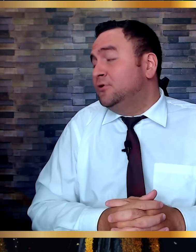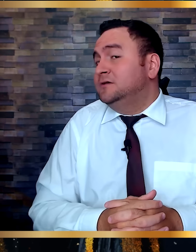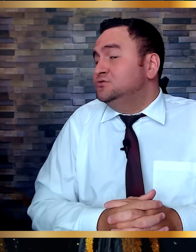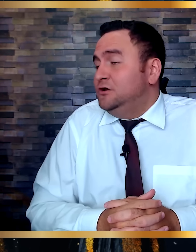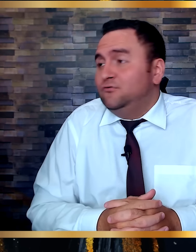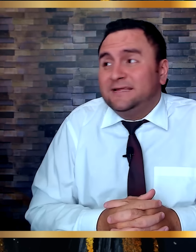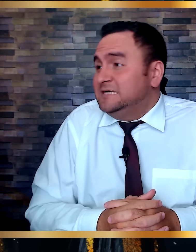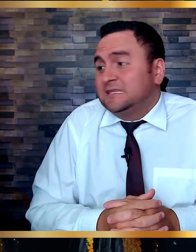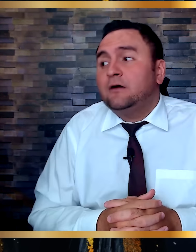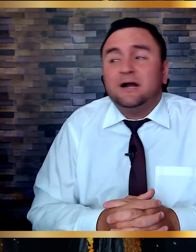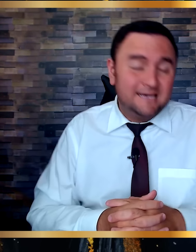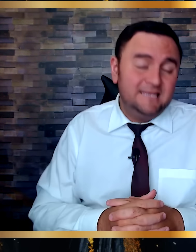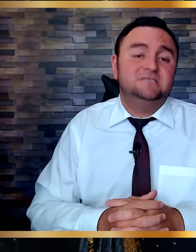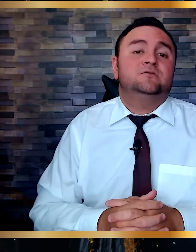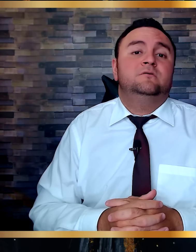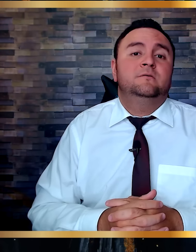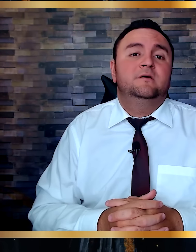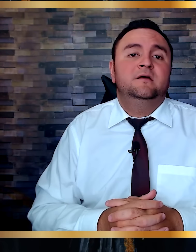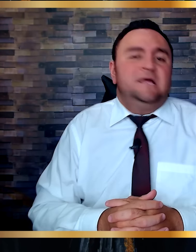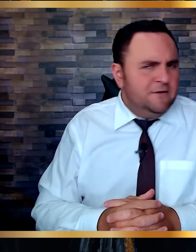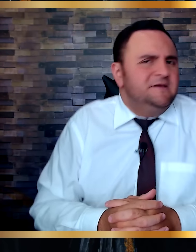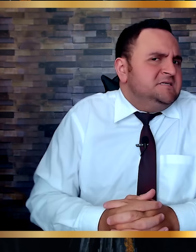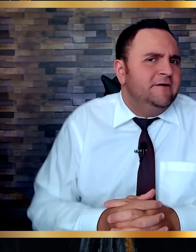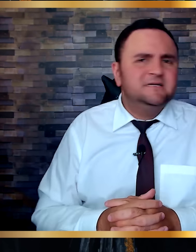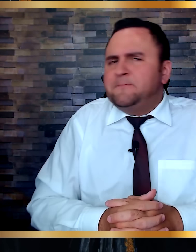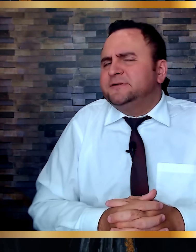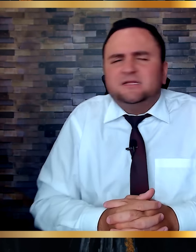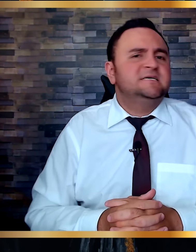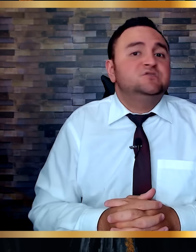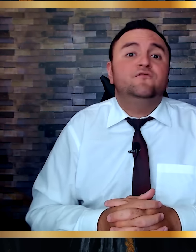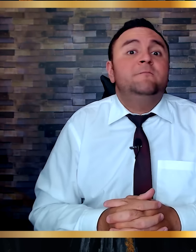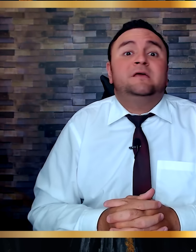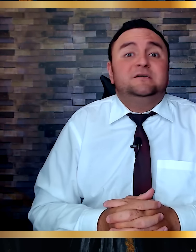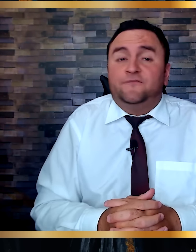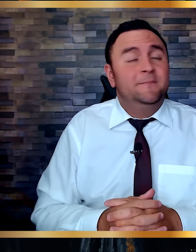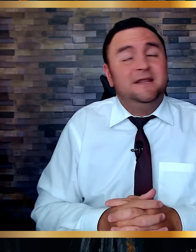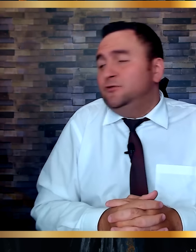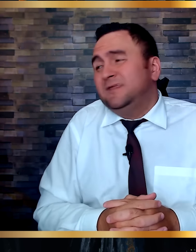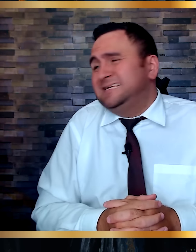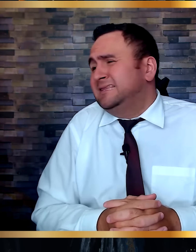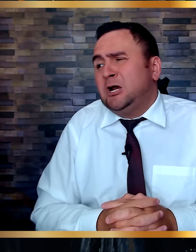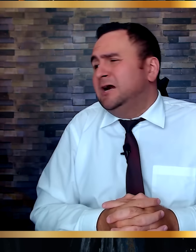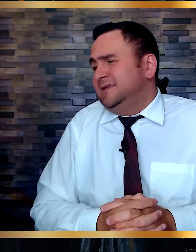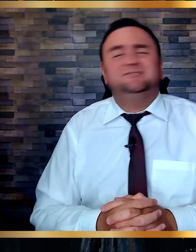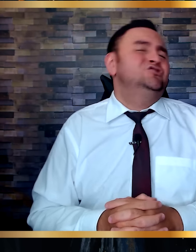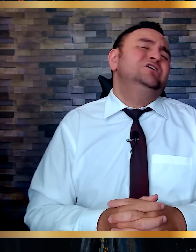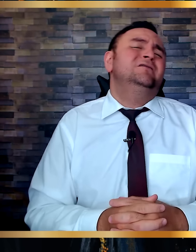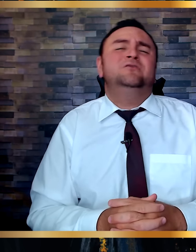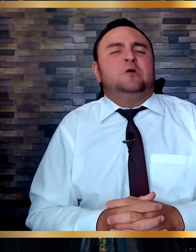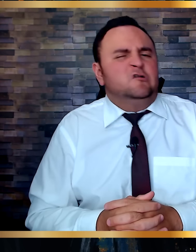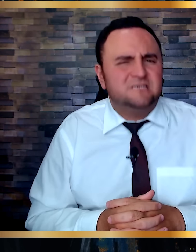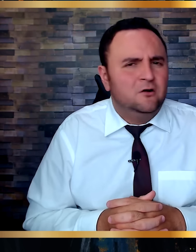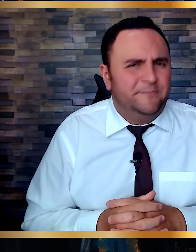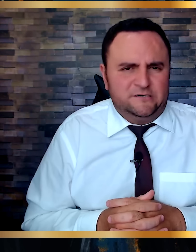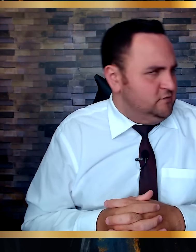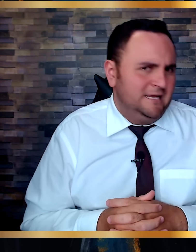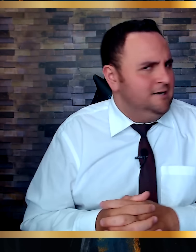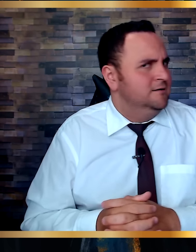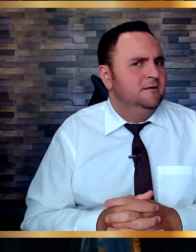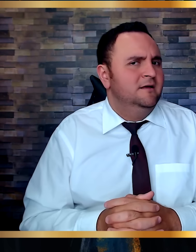sufren porque sus hijos no han aceptado a Cristo. Y viceversa, hay personas que sufren porque sus familiares no han aceptado a Cristo. Yo les doy un